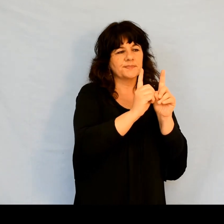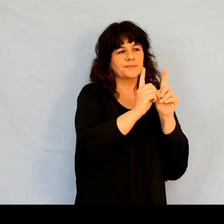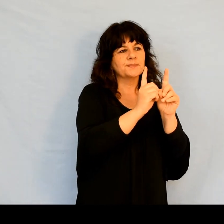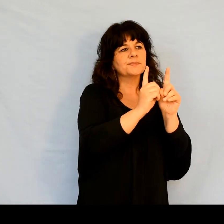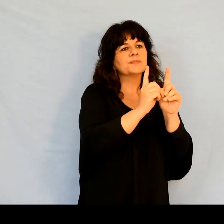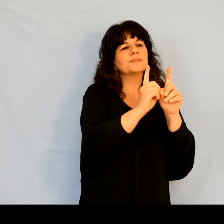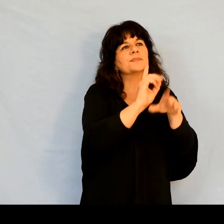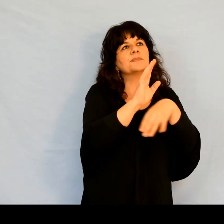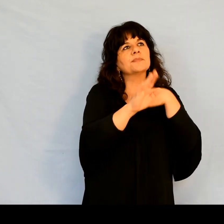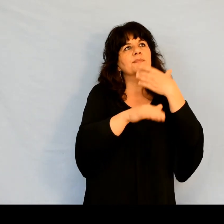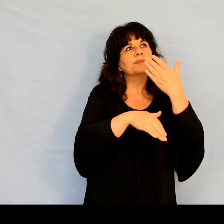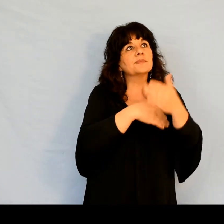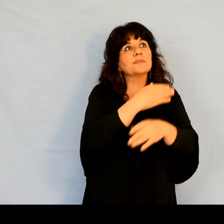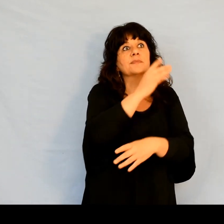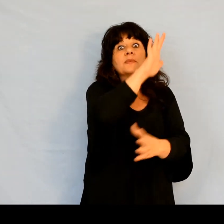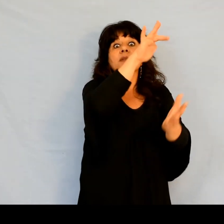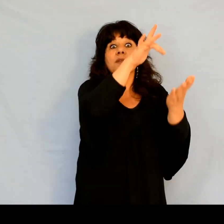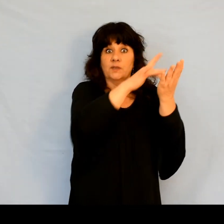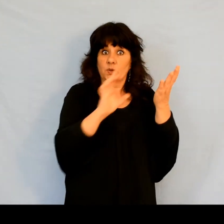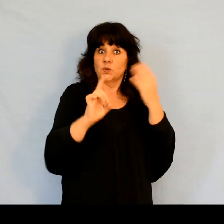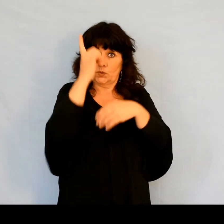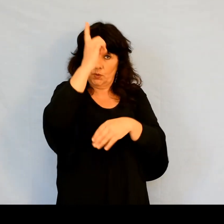Ils arrivèrent à l'endroit que Dieu avait indiqué.